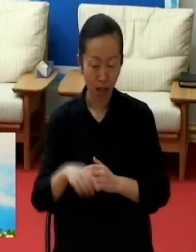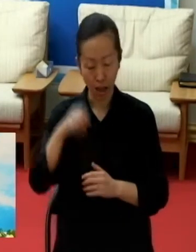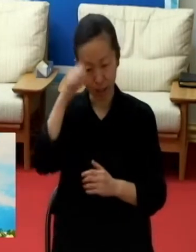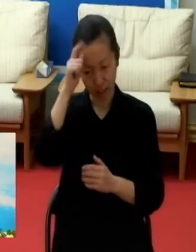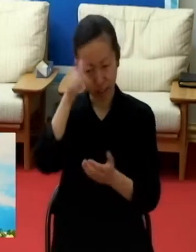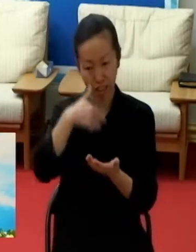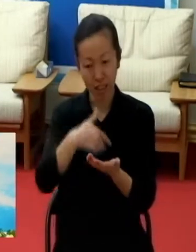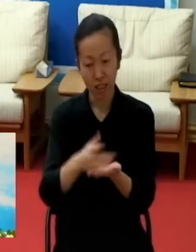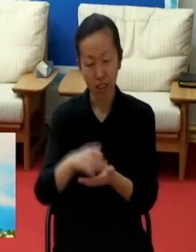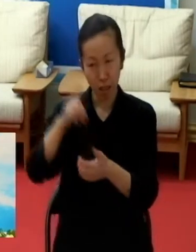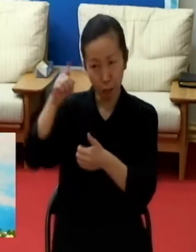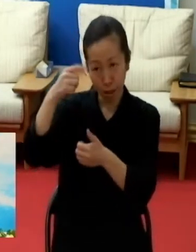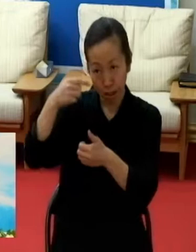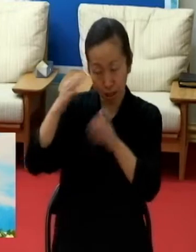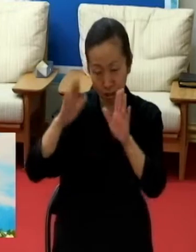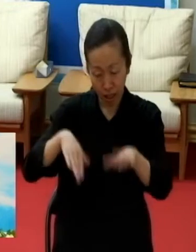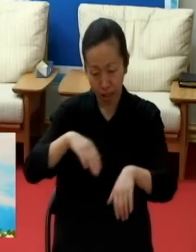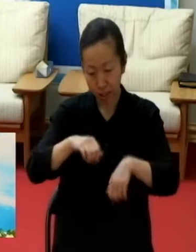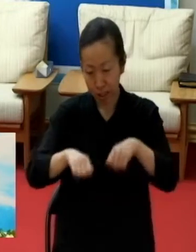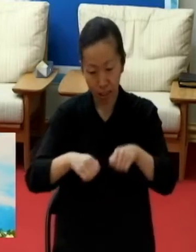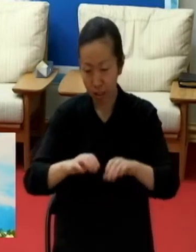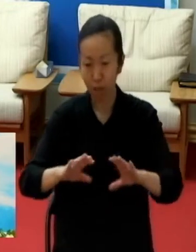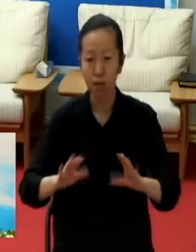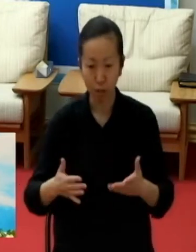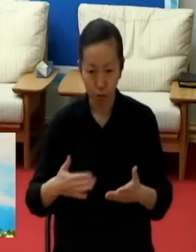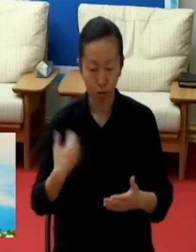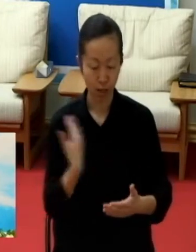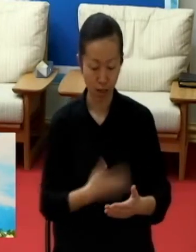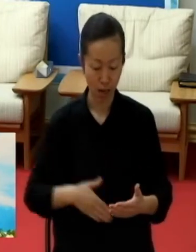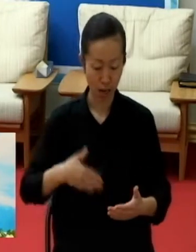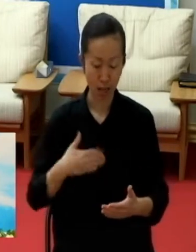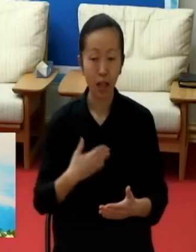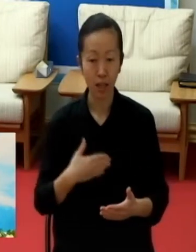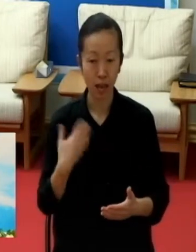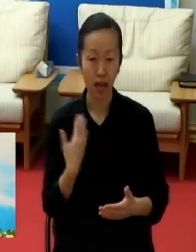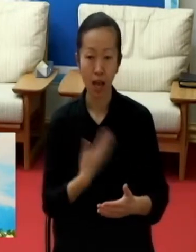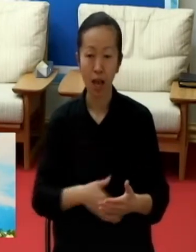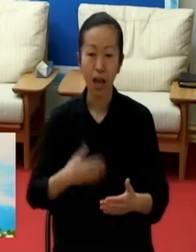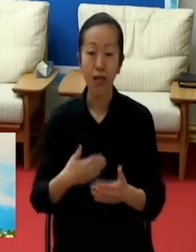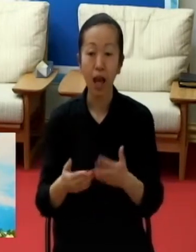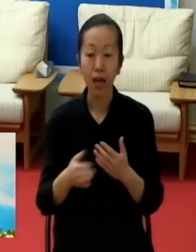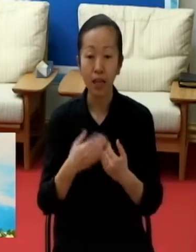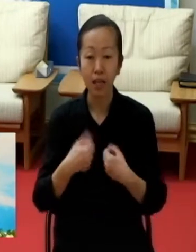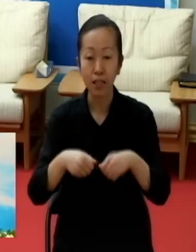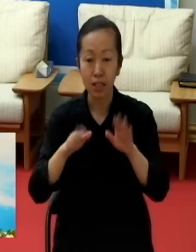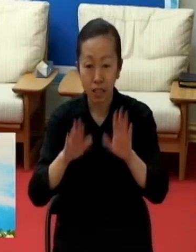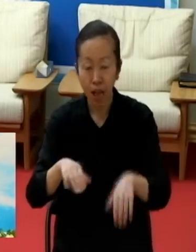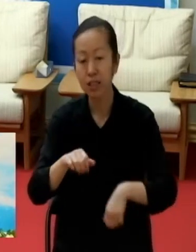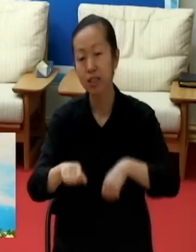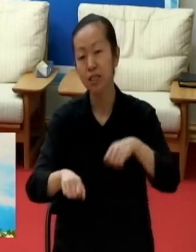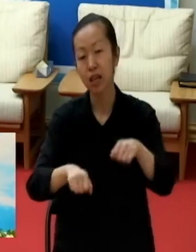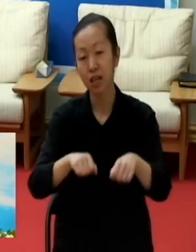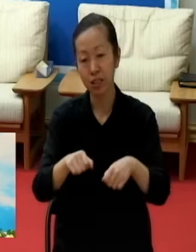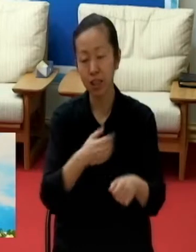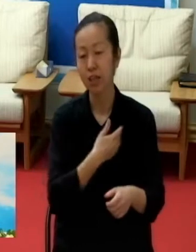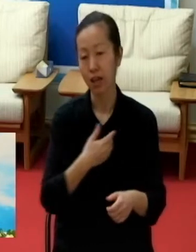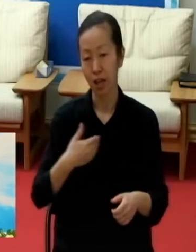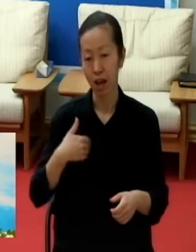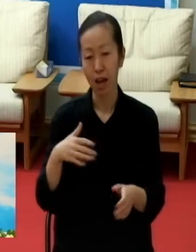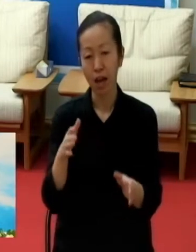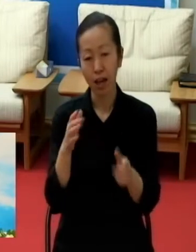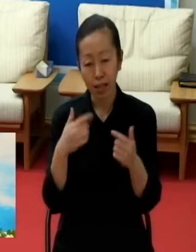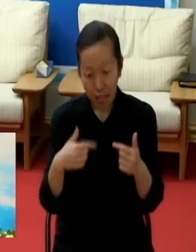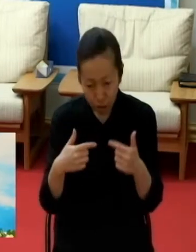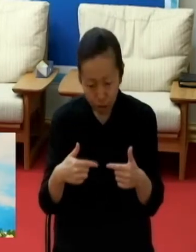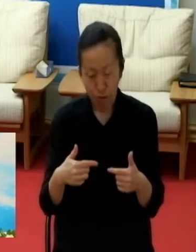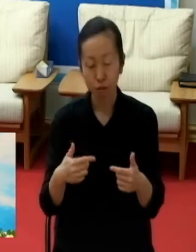。 넘어지면서 상처를 받은 흔적이 아직도 다리에 남아있다. 倒れて転んでまだ傷つけられたその傷が未だに